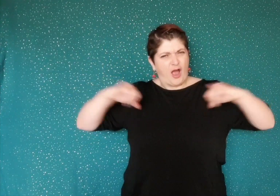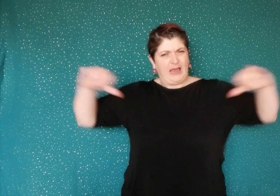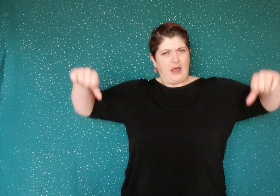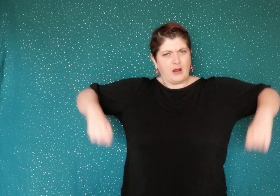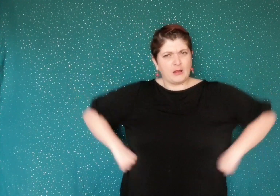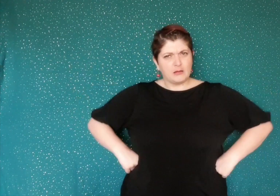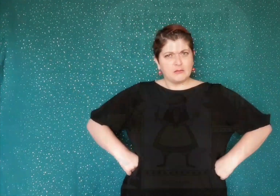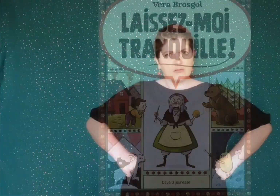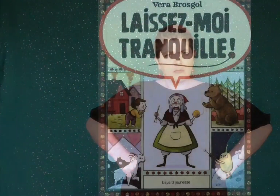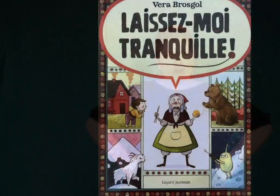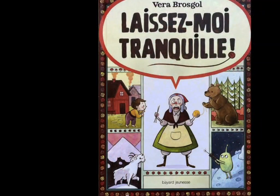Laissez-moi tranquille.